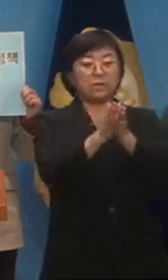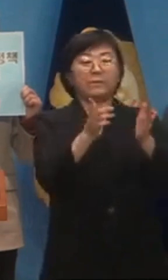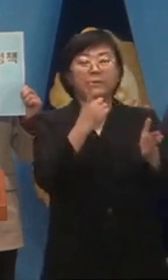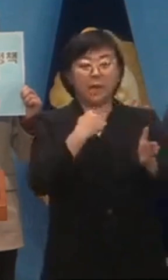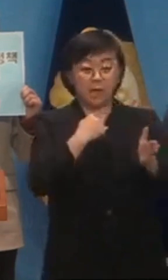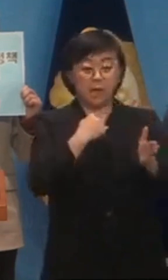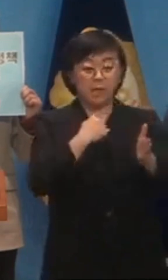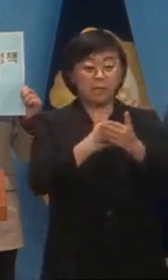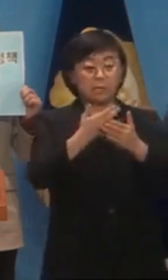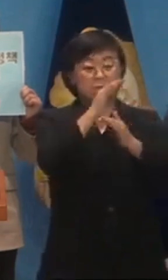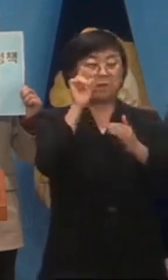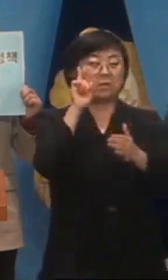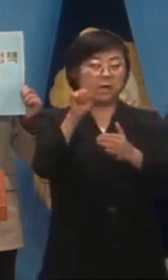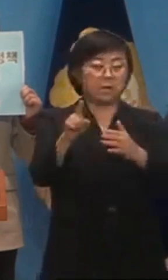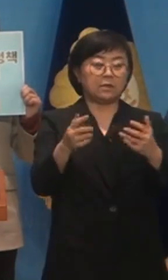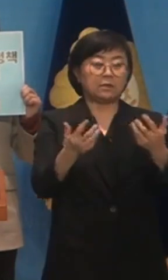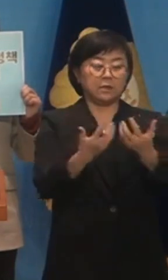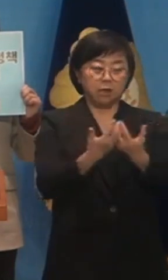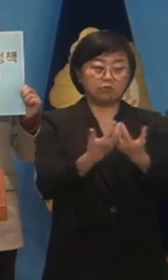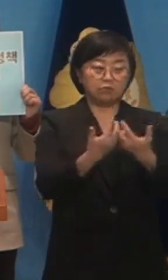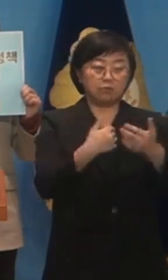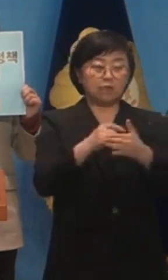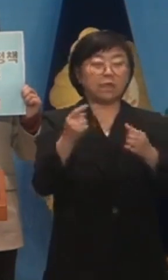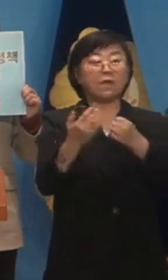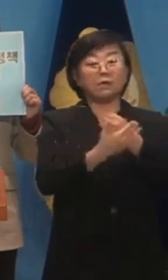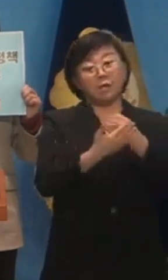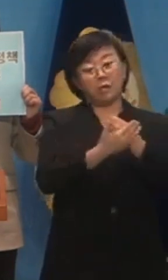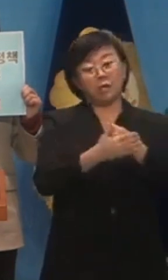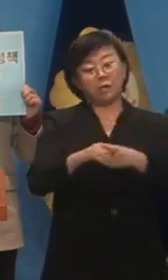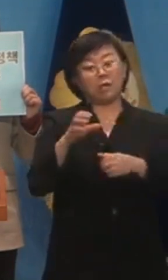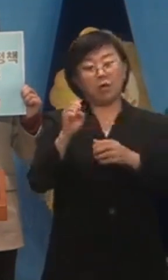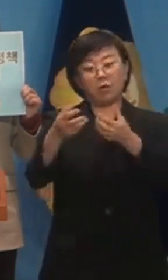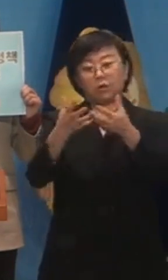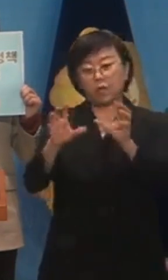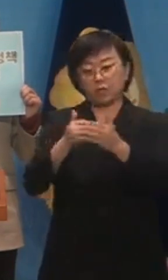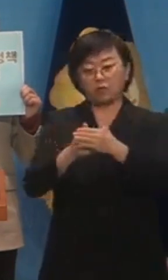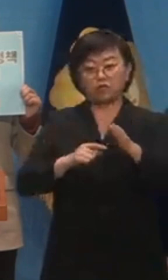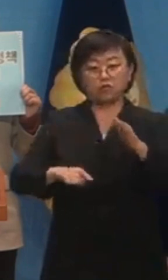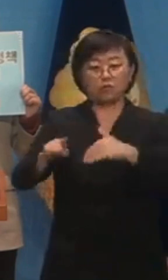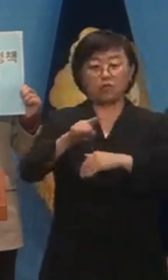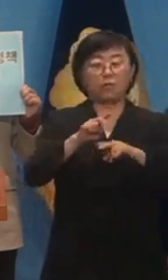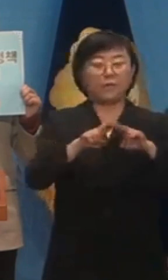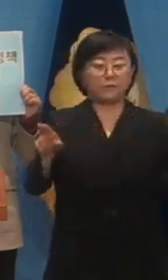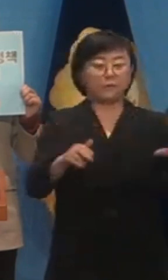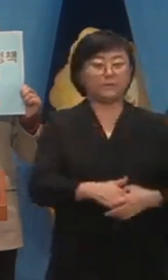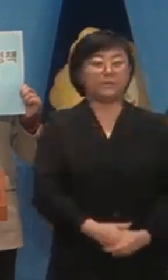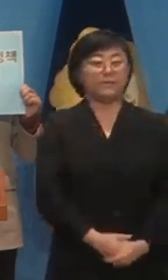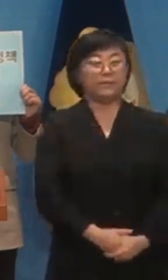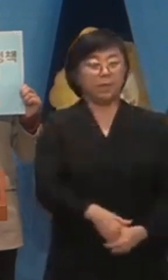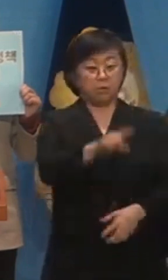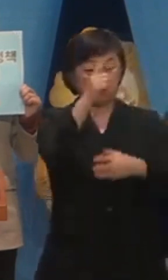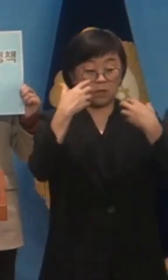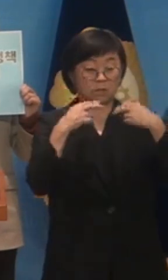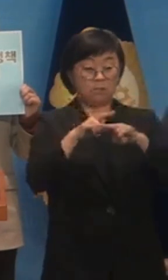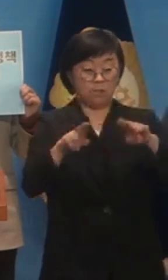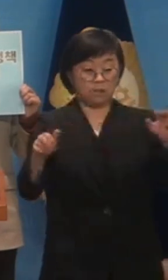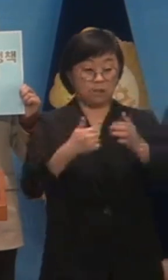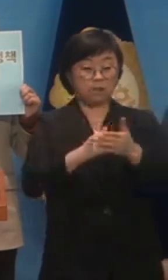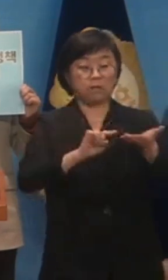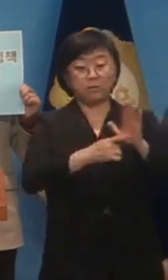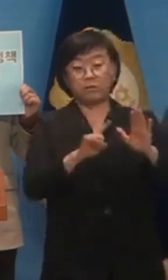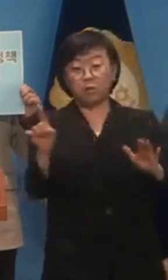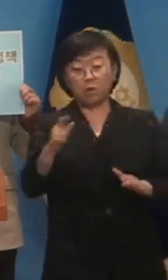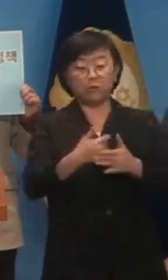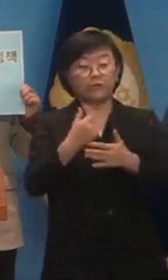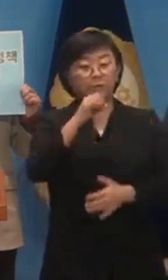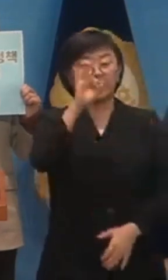시행되었던 청년 내일 채용 공제가 정부 여당의 주도로 폐지되었습니다. 정부가 폐지의 사유로 밝힌